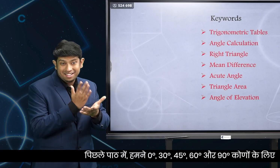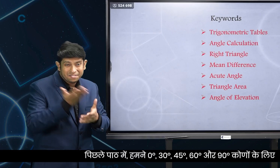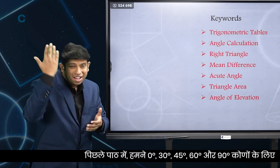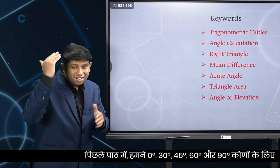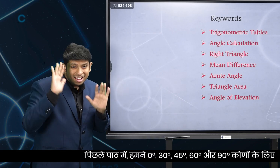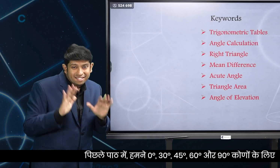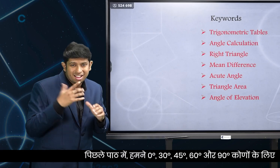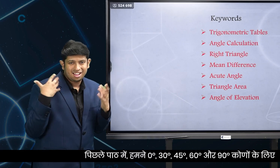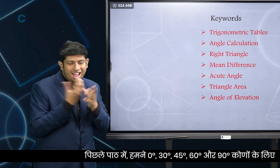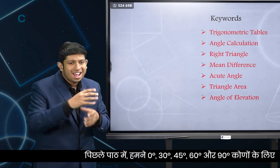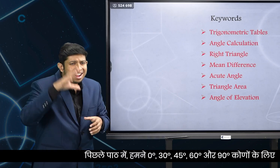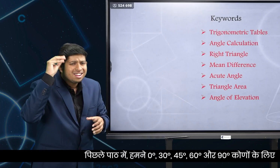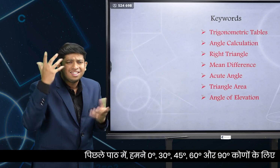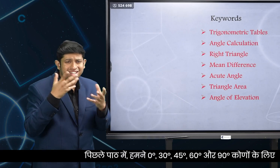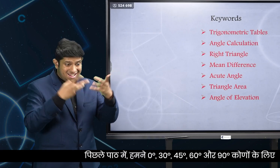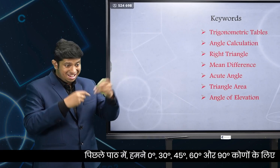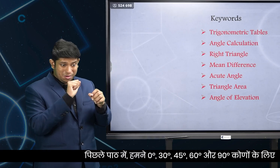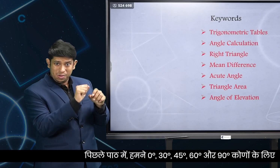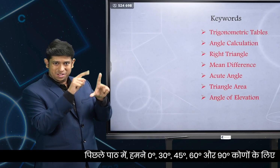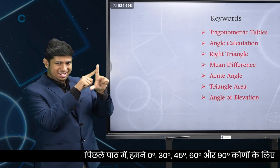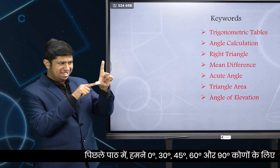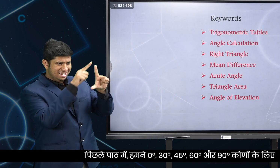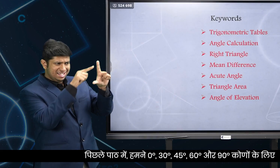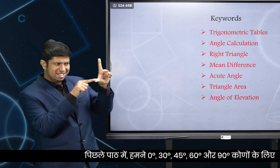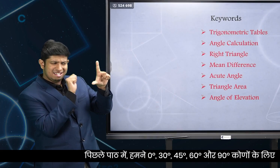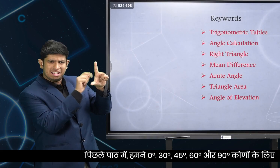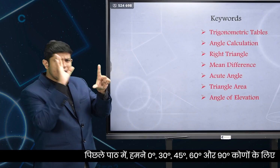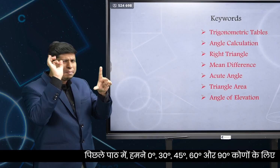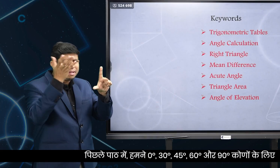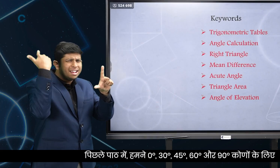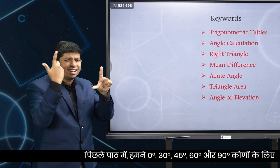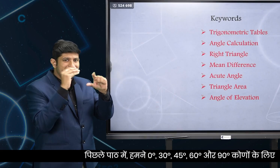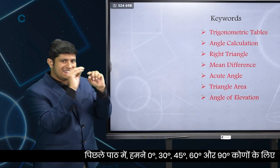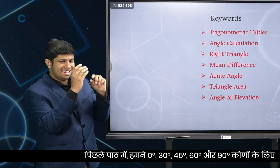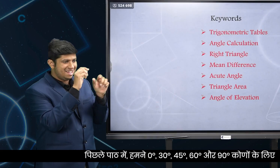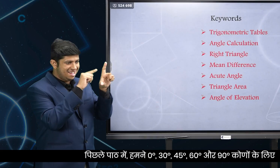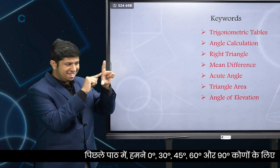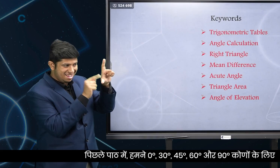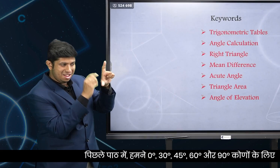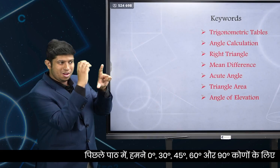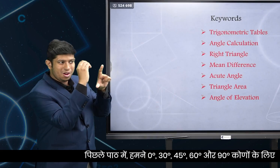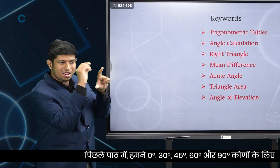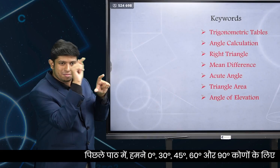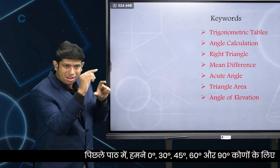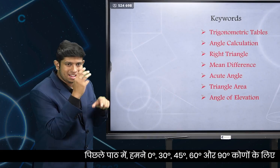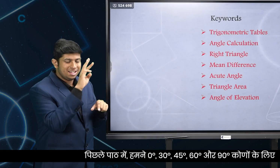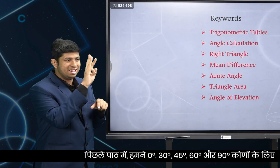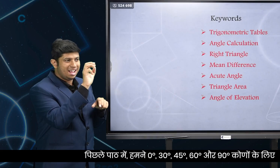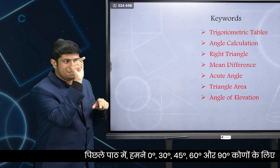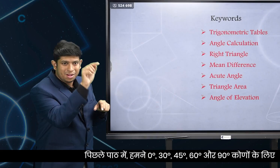पिछले पाठ में हमने 0 डिग्री, 30 डिग्री, 45 डिग्री, 60 डिग्री और 90 डिग्री कोणों